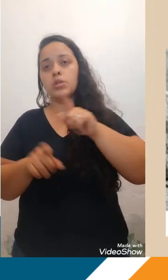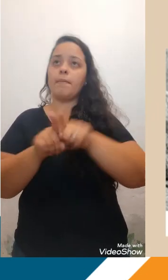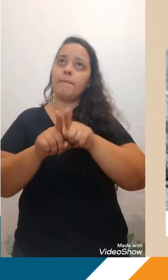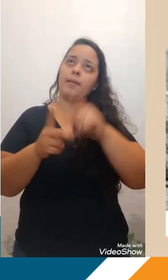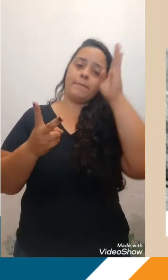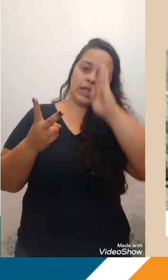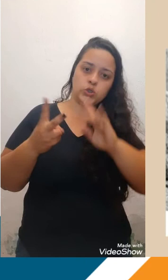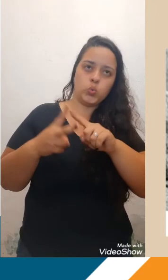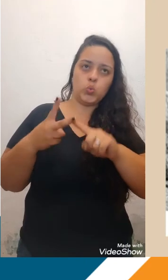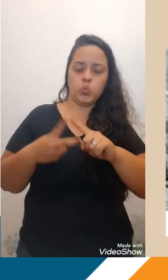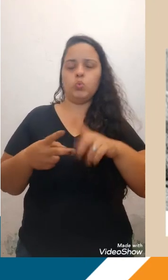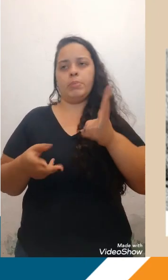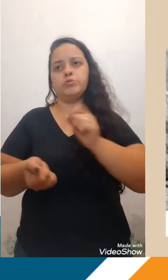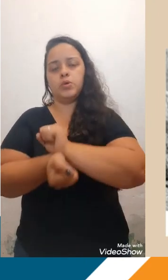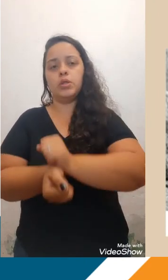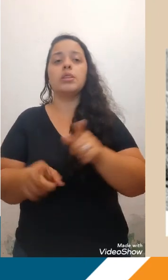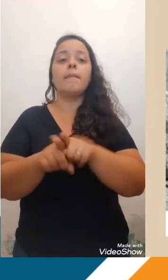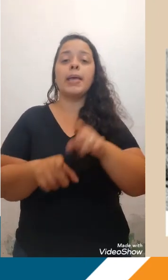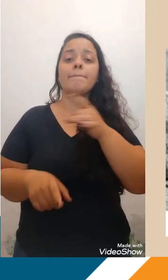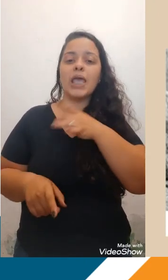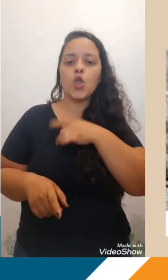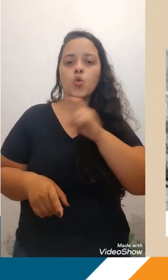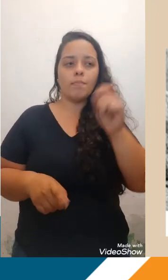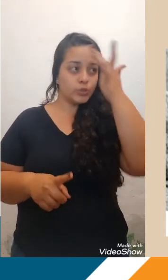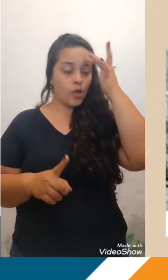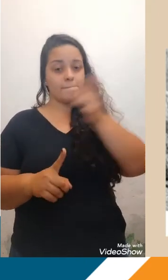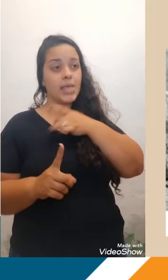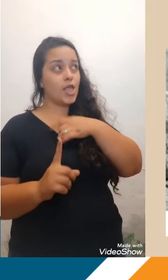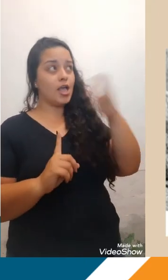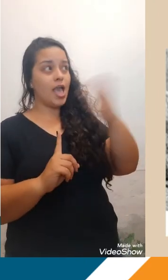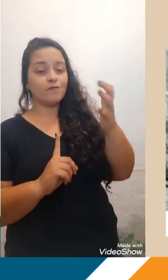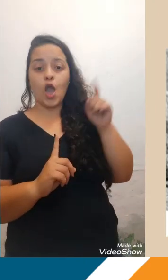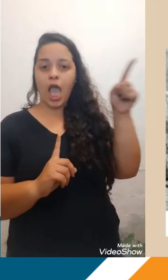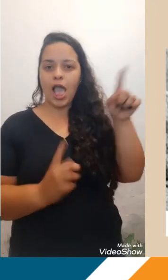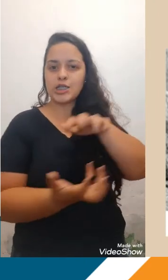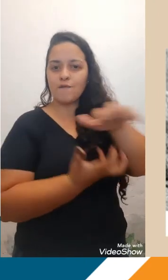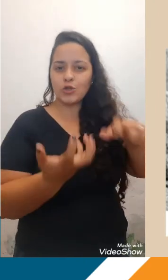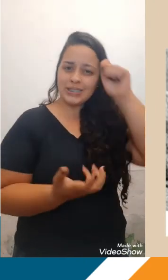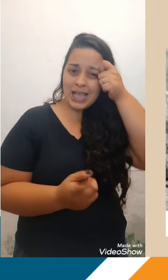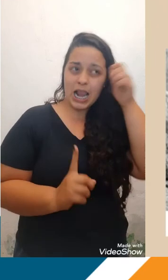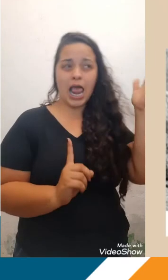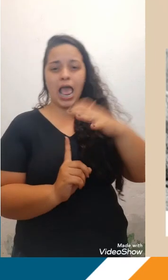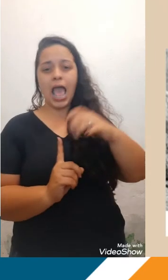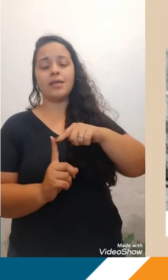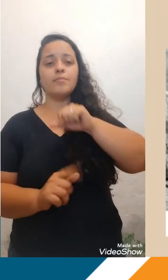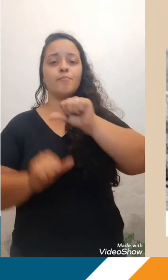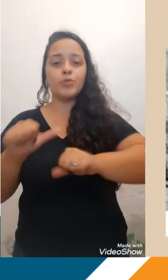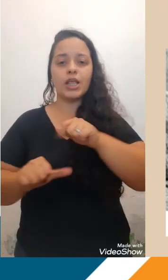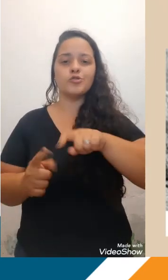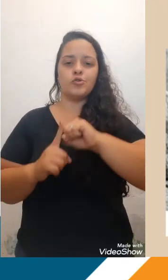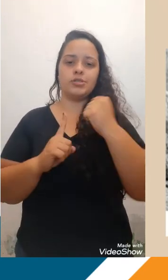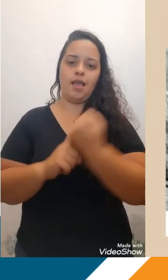e do Brasil, e também o medo que essas revoltas acabassem gerando transformações sociais, como foi